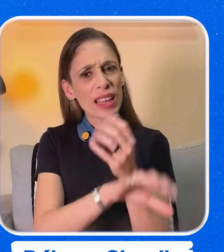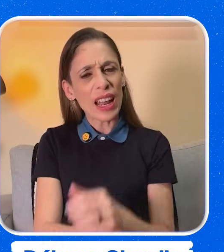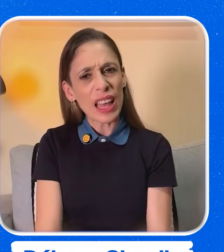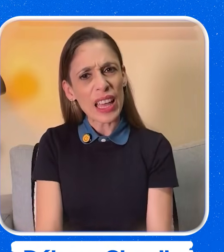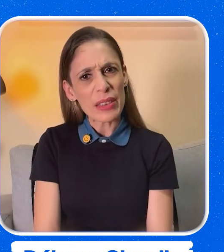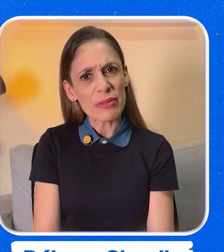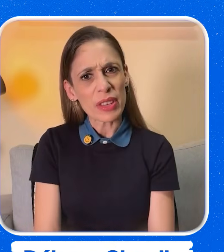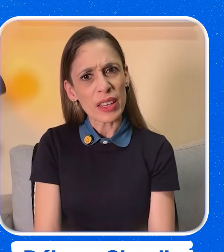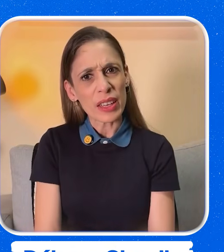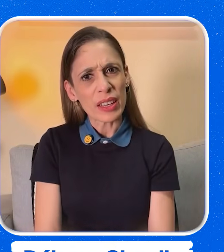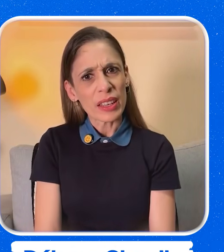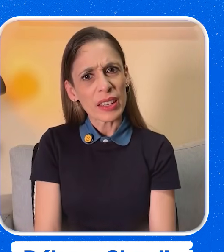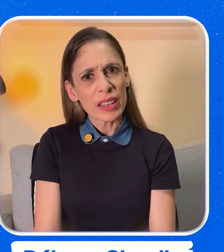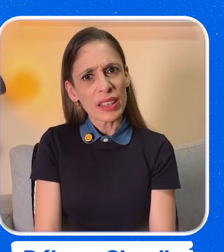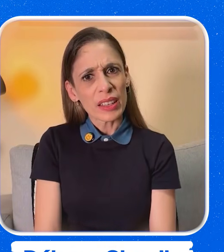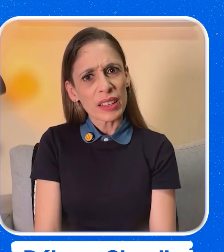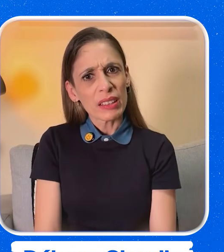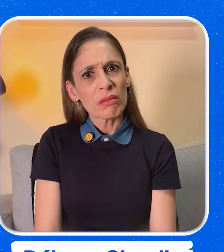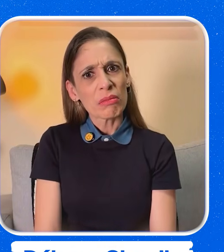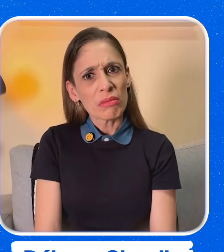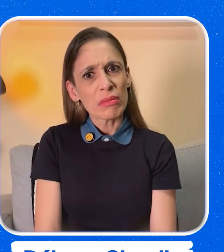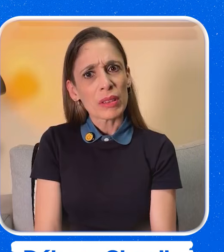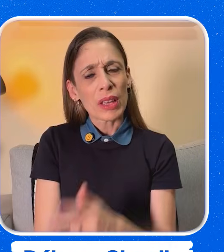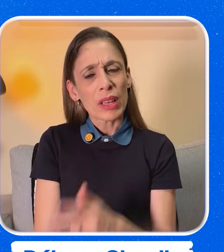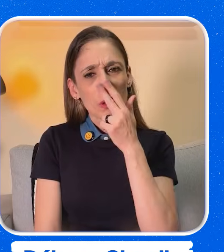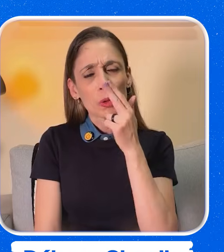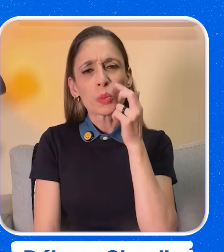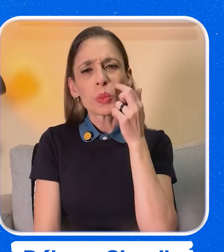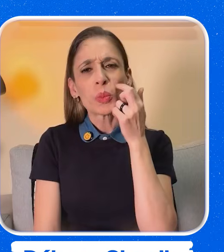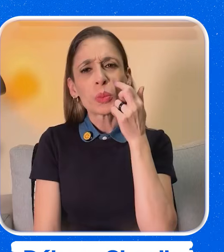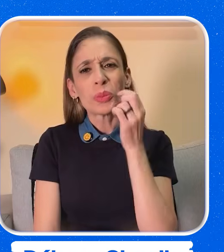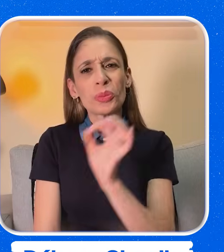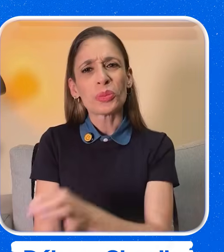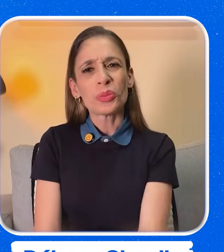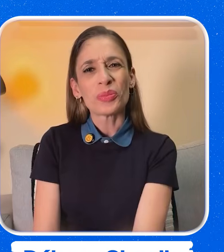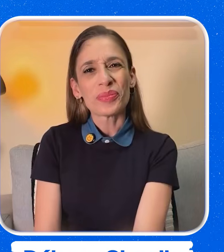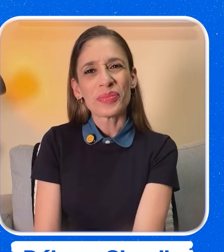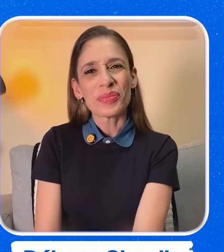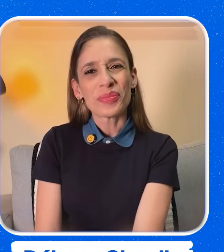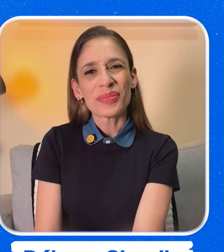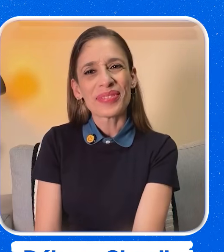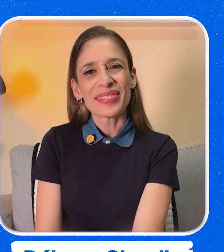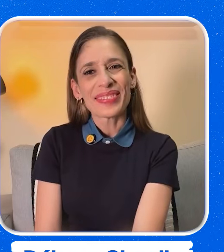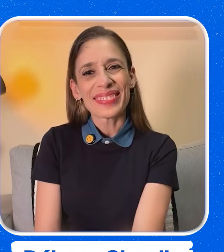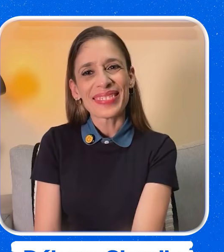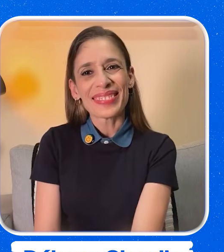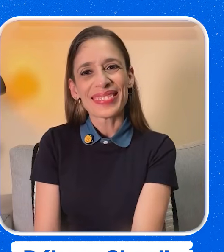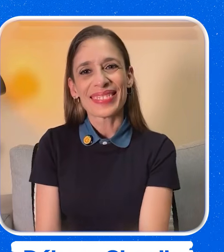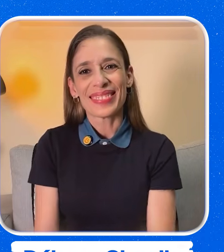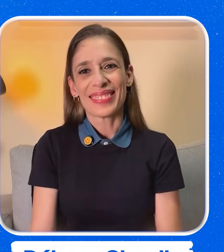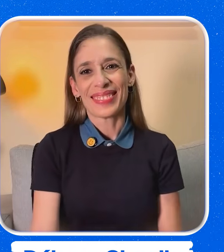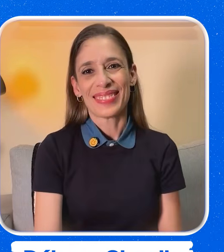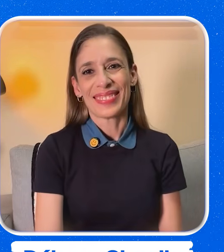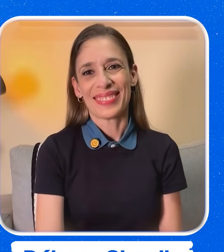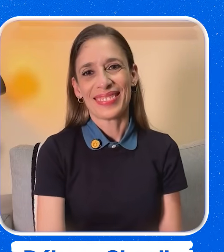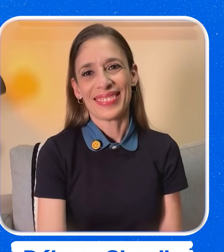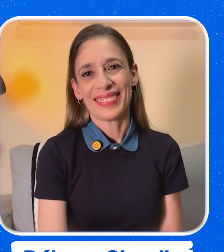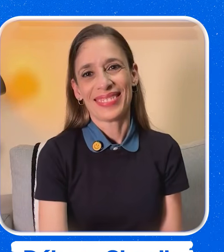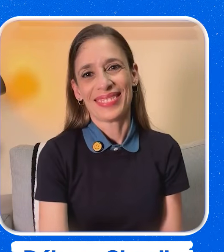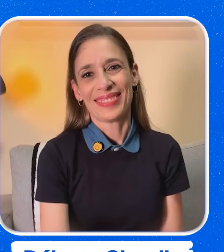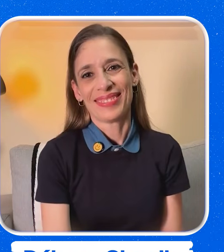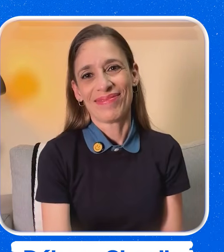gente não fazia live. Sim. É, a professora Débora